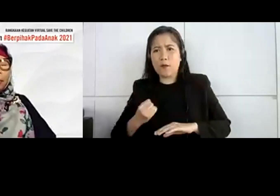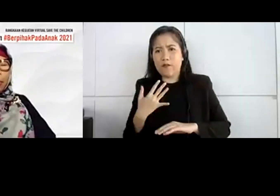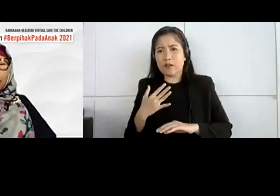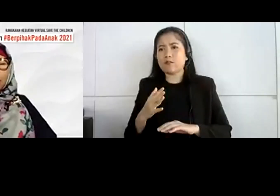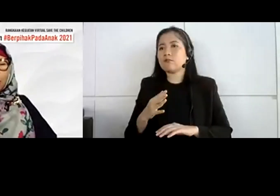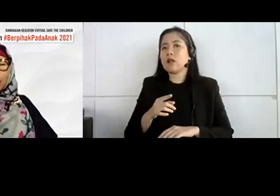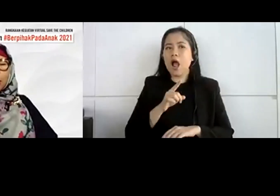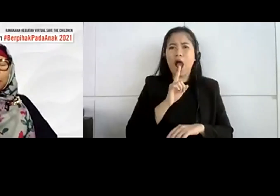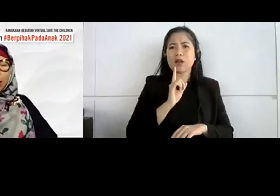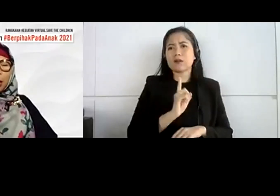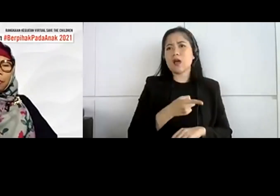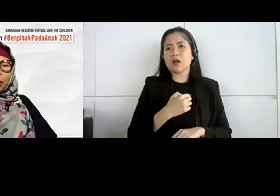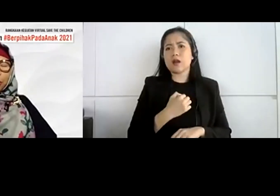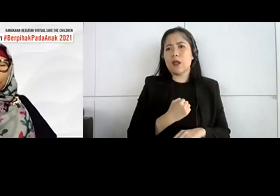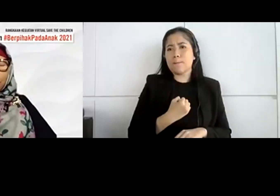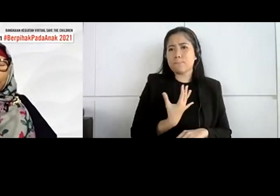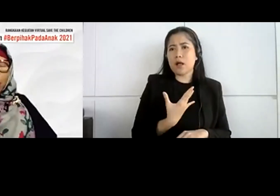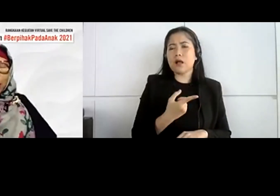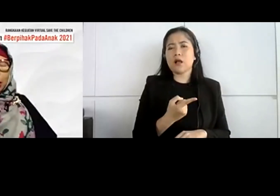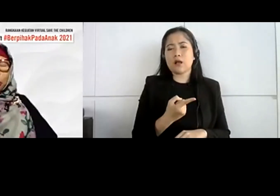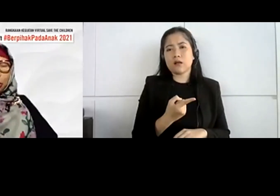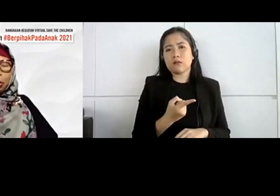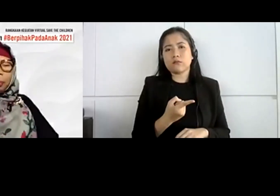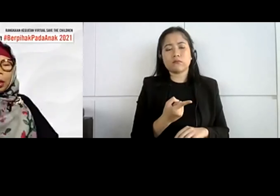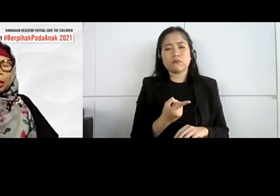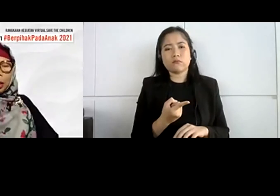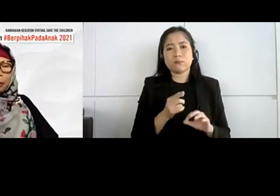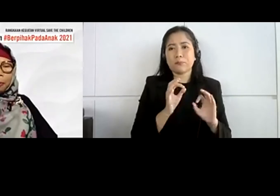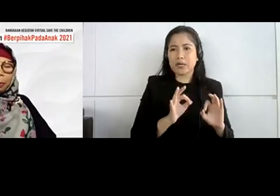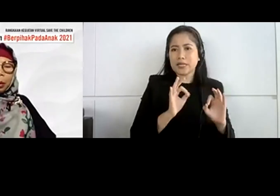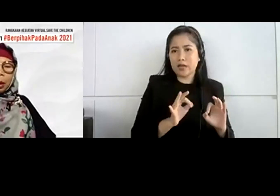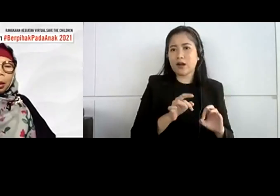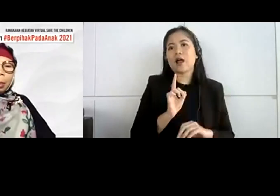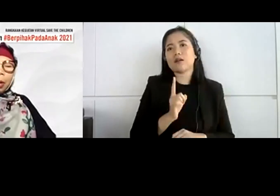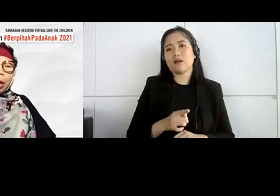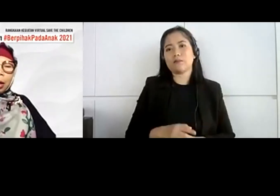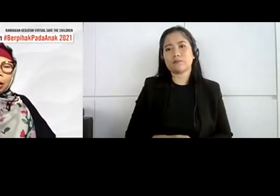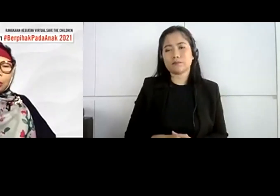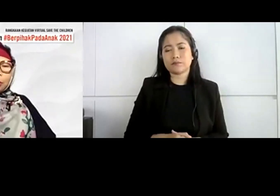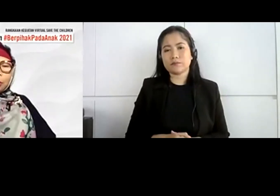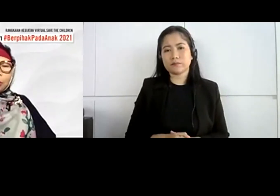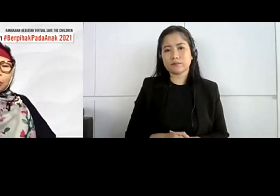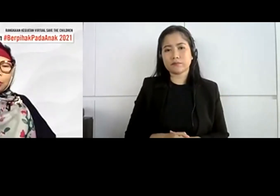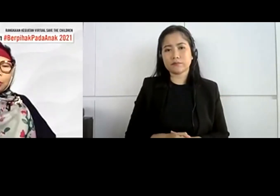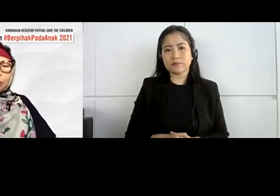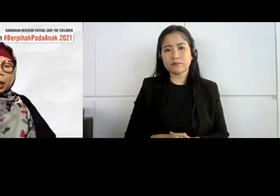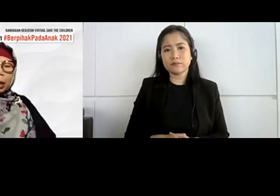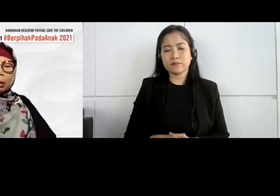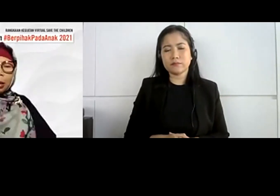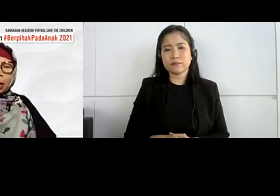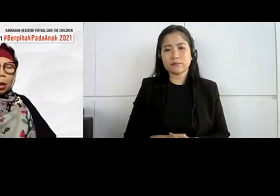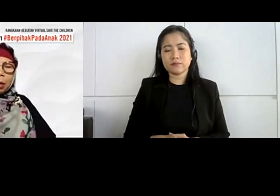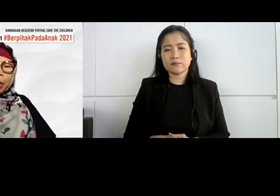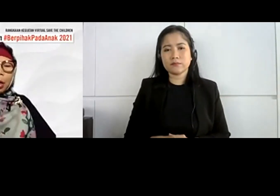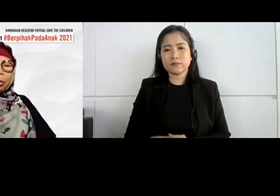memberikan dampak yang luas pada sektor pendidikan. Bahkan